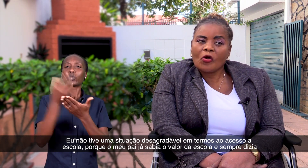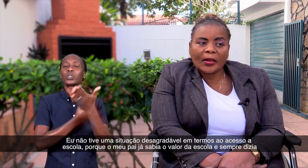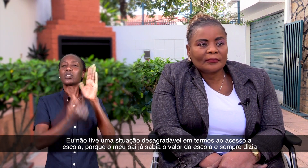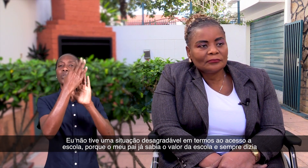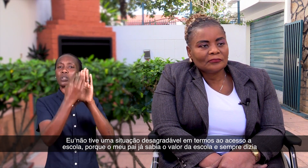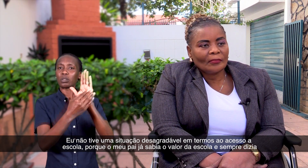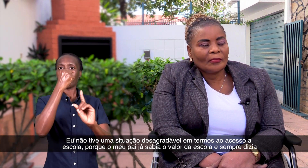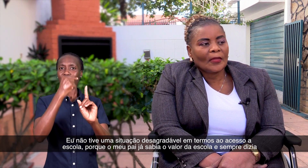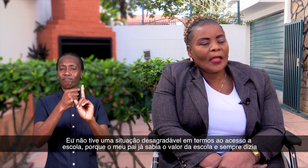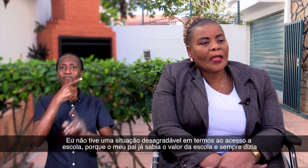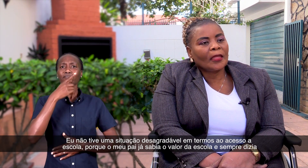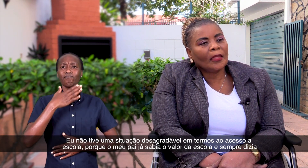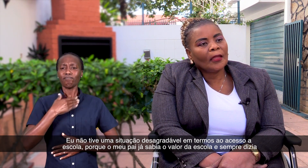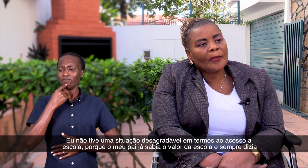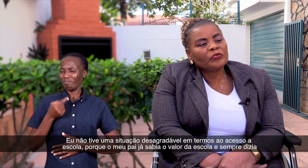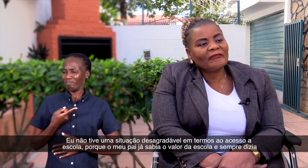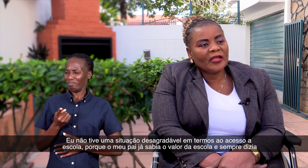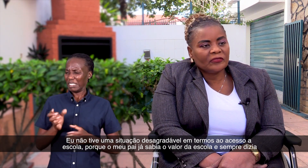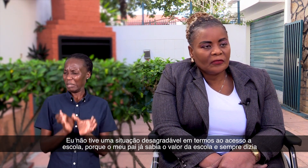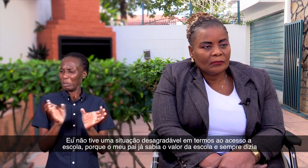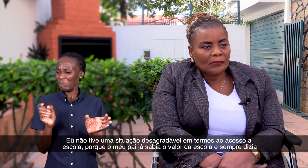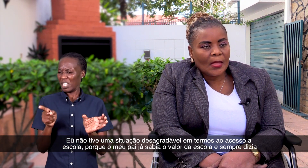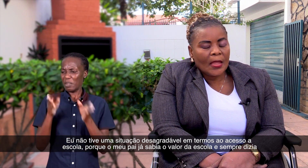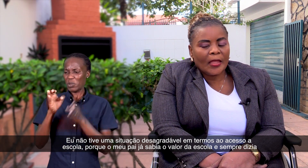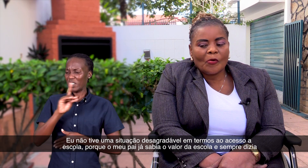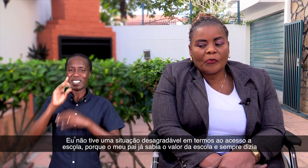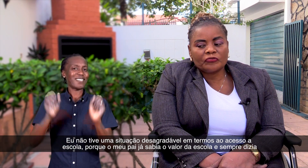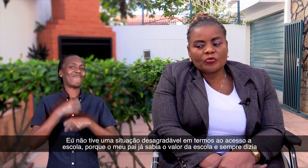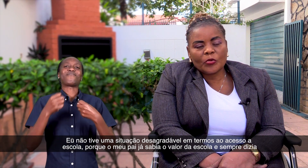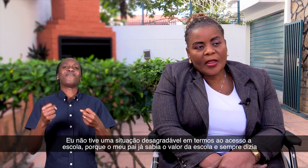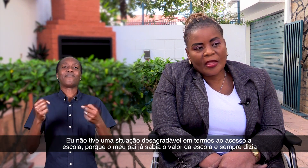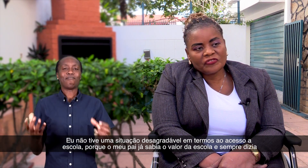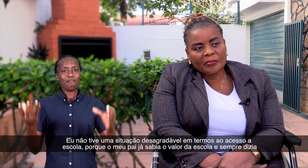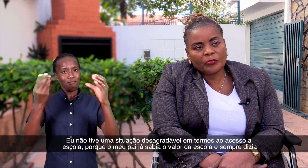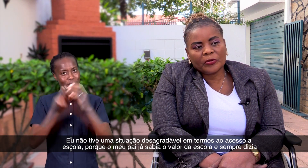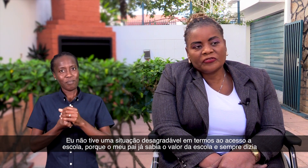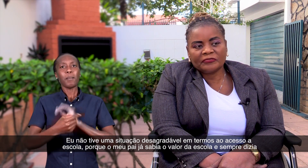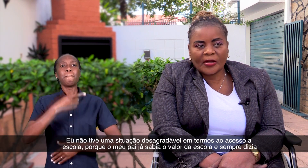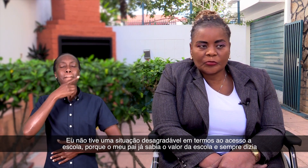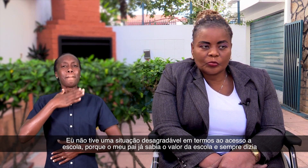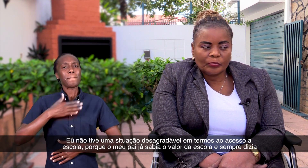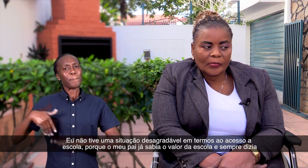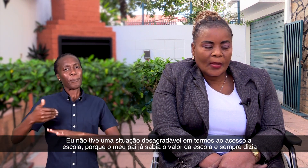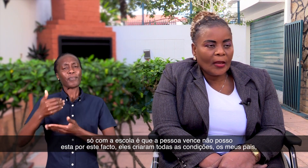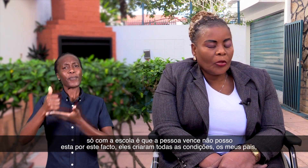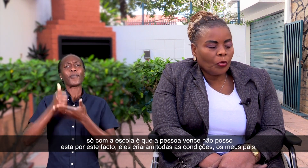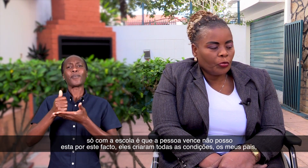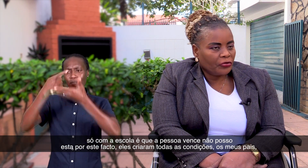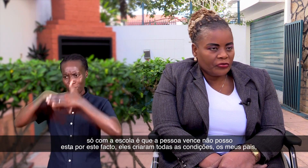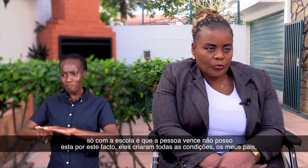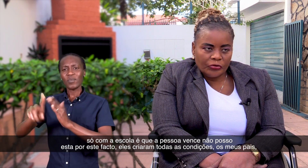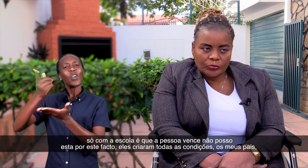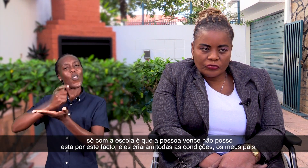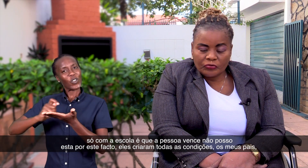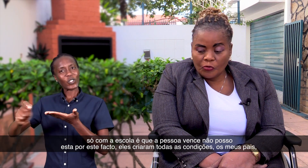com a escola é que a pessoa vence, e não posso excluir esta por este facto. Ele criou